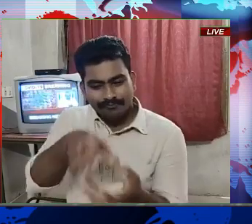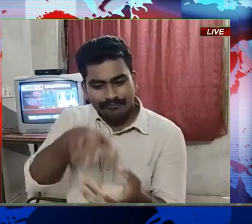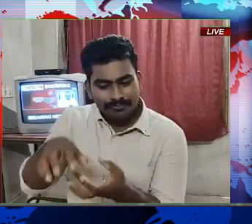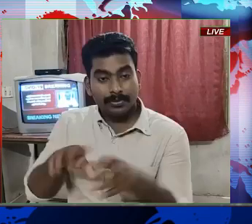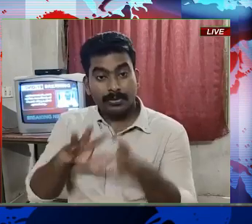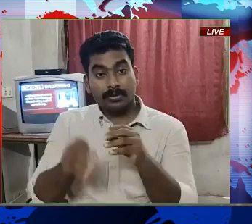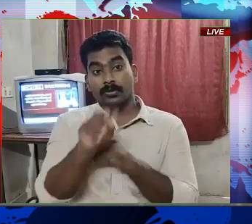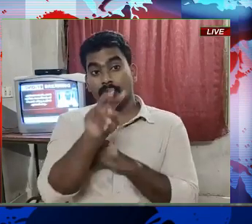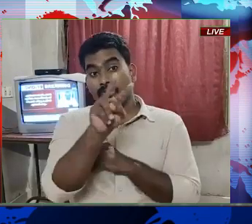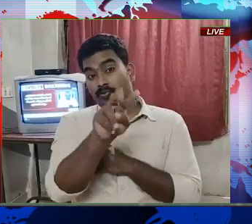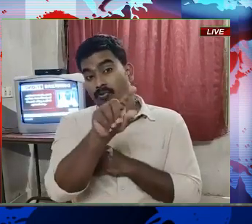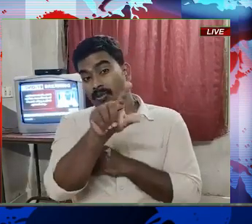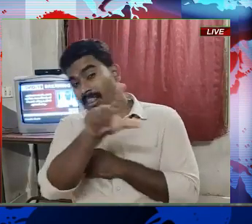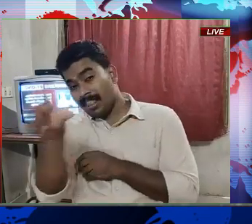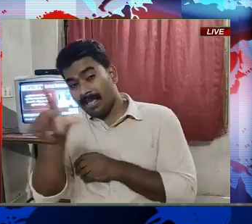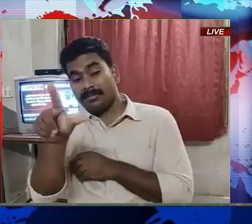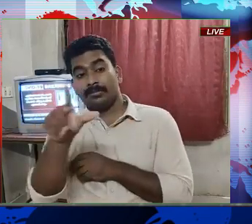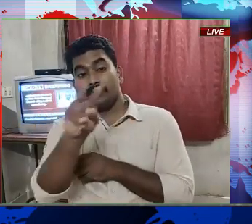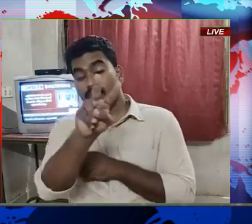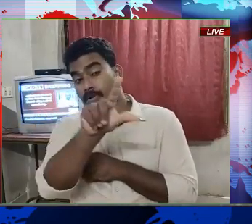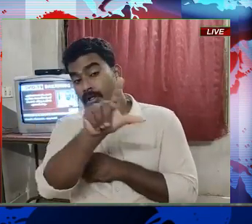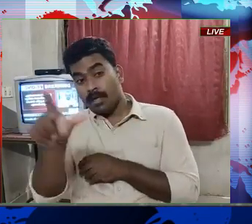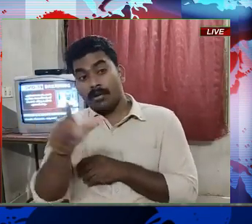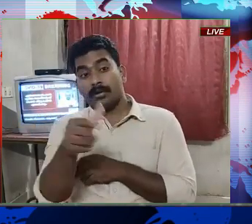റോഡ് പ്രശ്നം നിലനിൽക്കുന്നു.